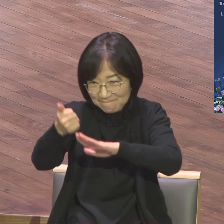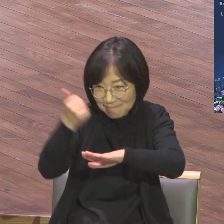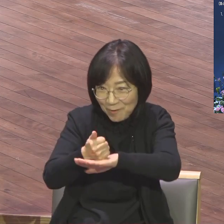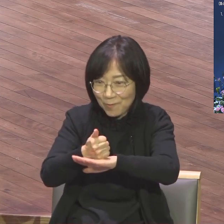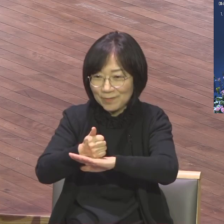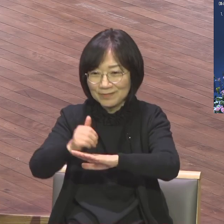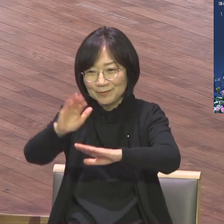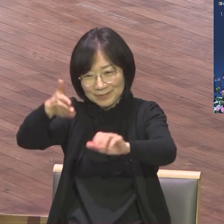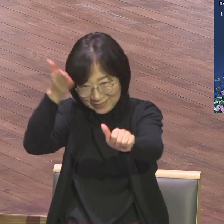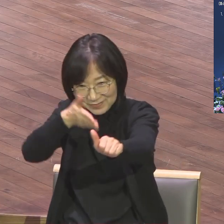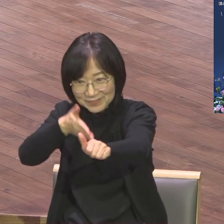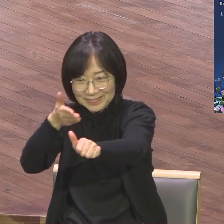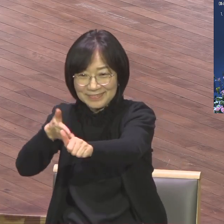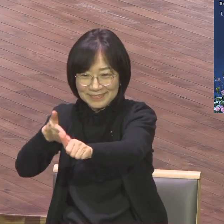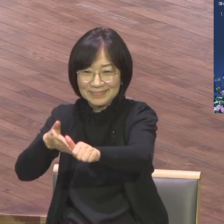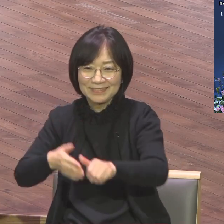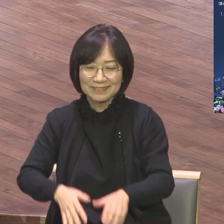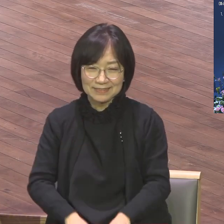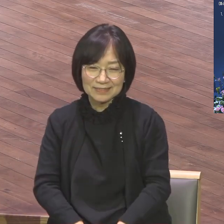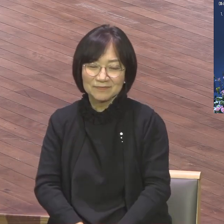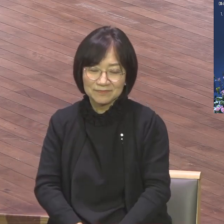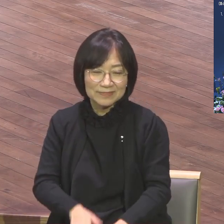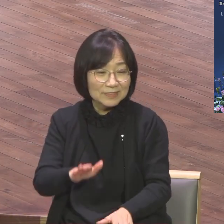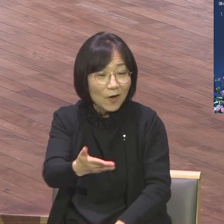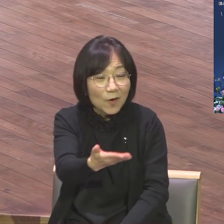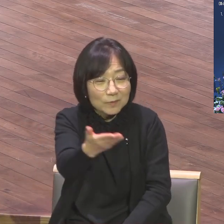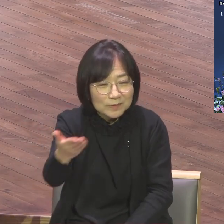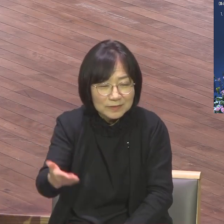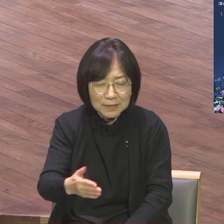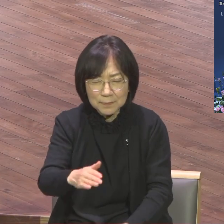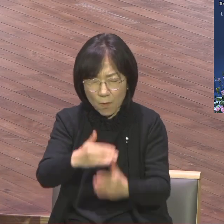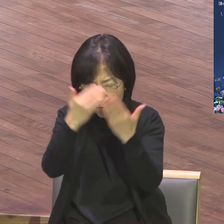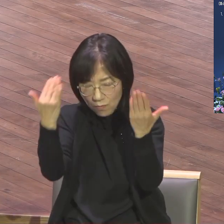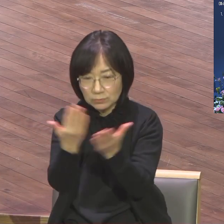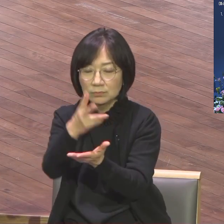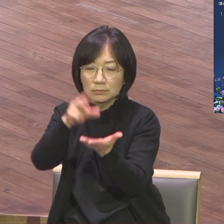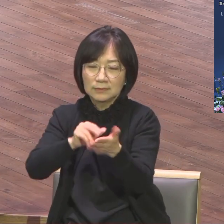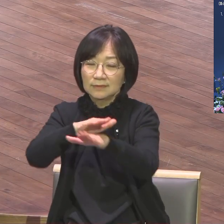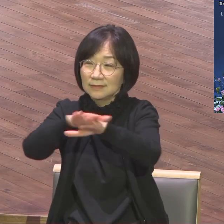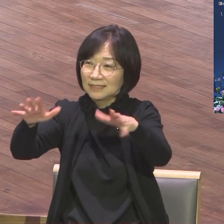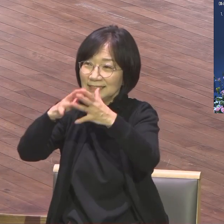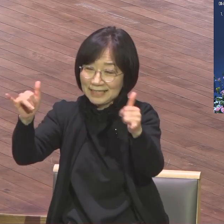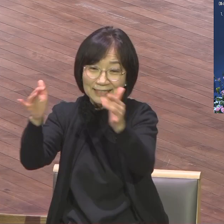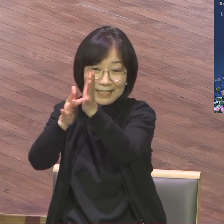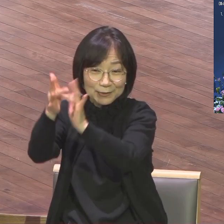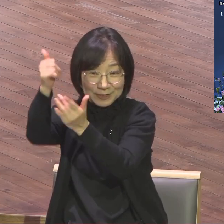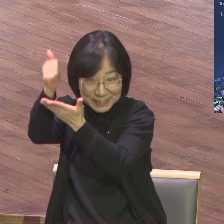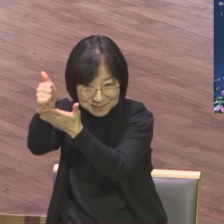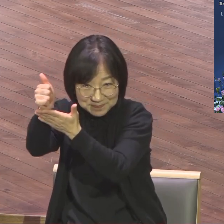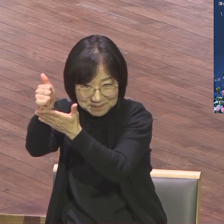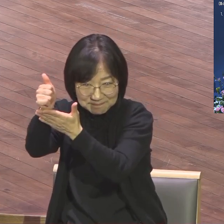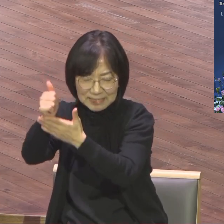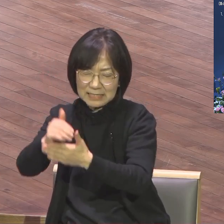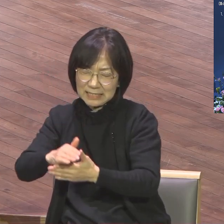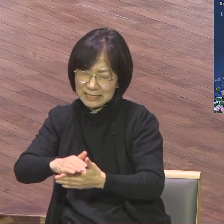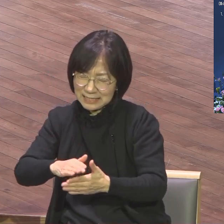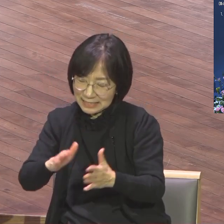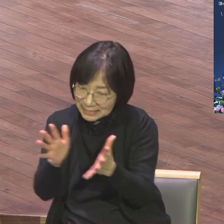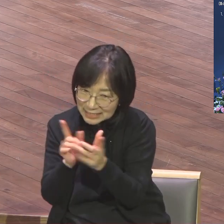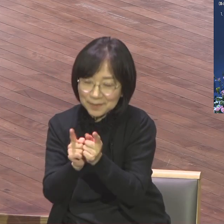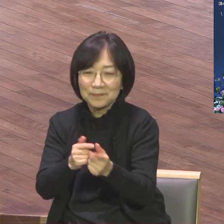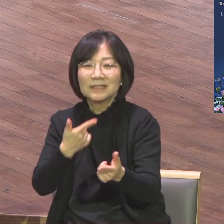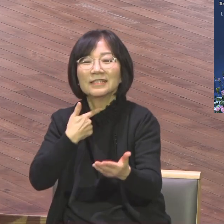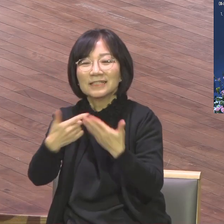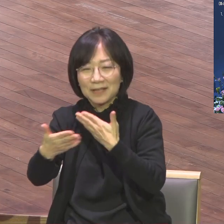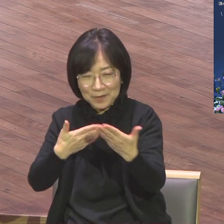되길 바랍니다. 영계 모든 성도들 인생 모든 문제 결자 되시는 예수님을 사실적으로 체험하면서 삶의 현장에서